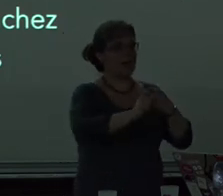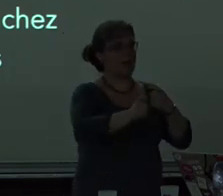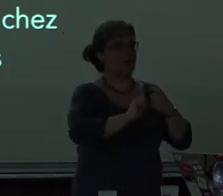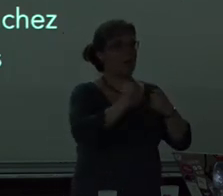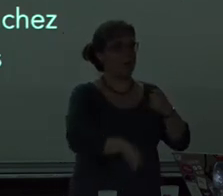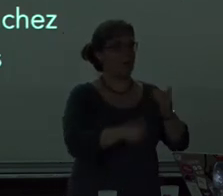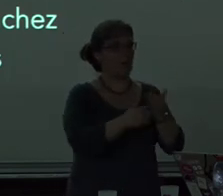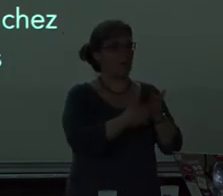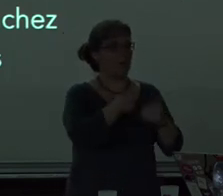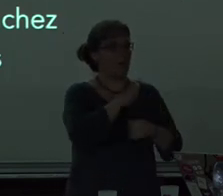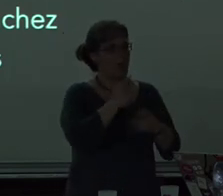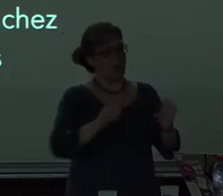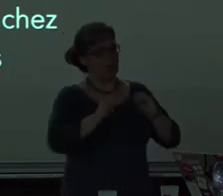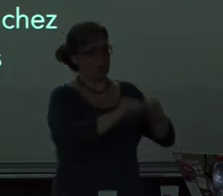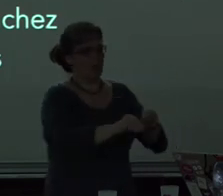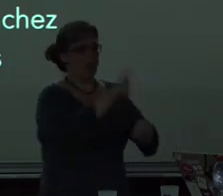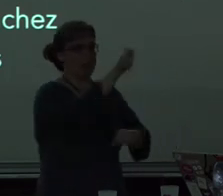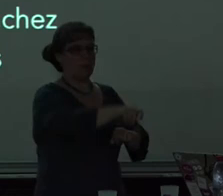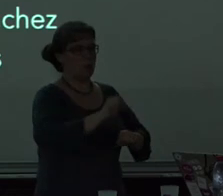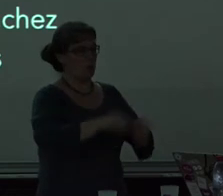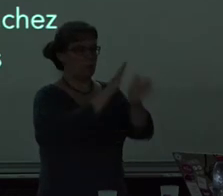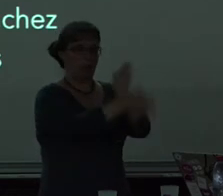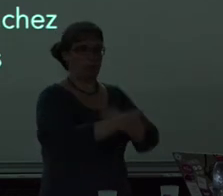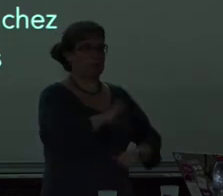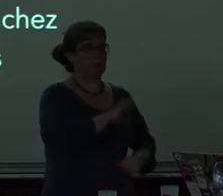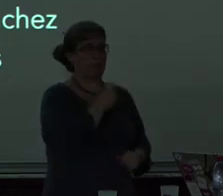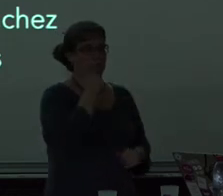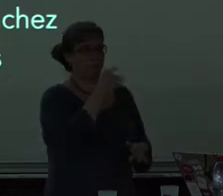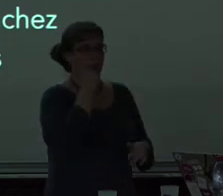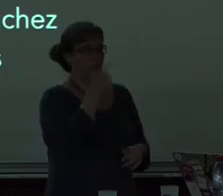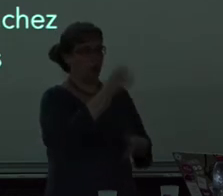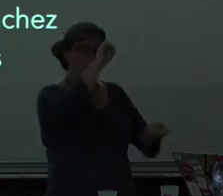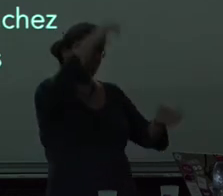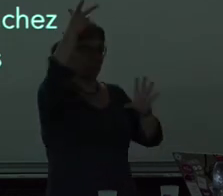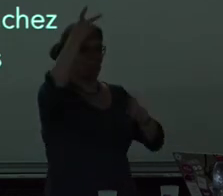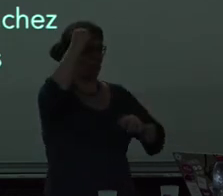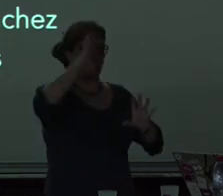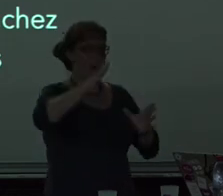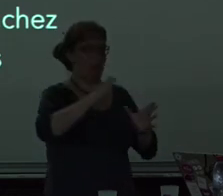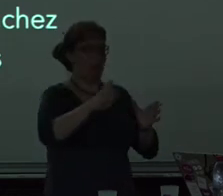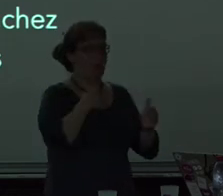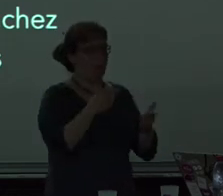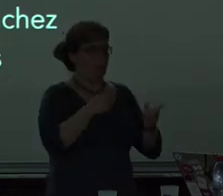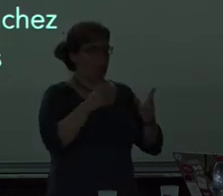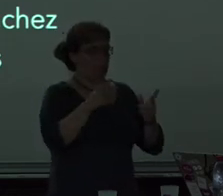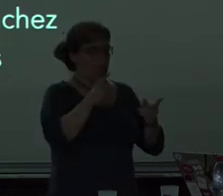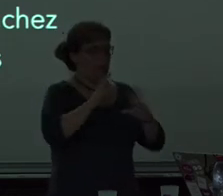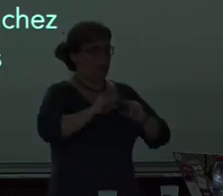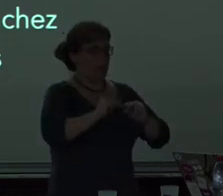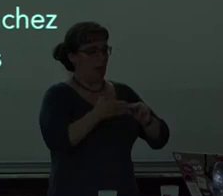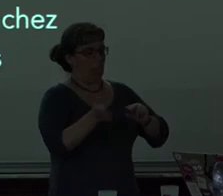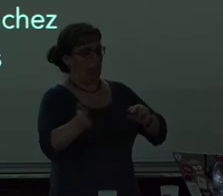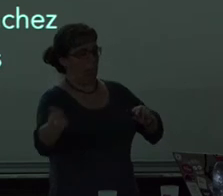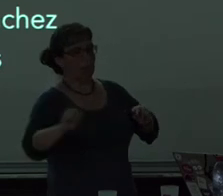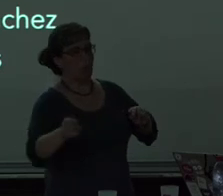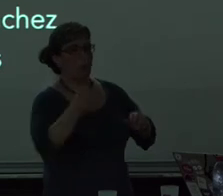la personne, elle peut directement tester sur l'éditeur et ça t'évite de faire un hors-sujet. Après, les petits